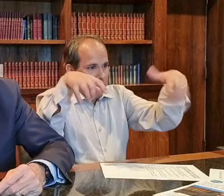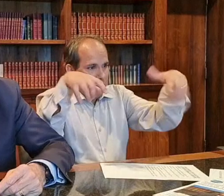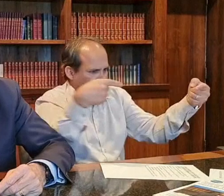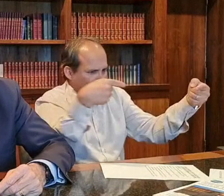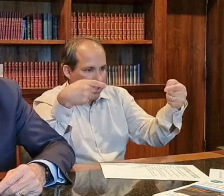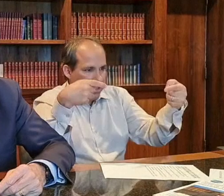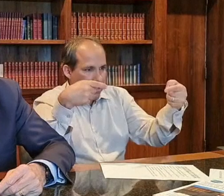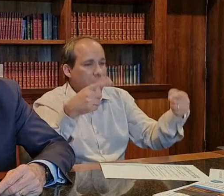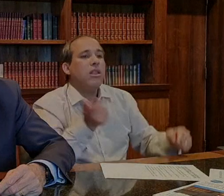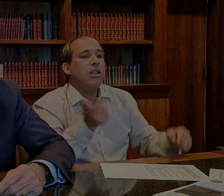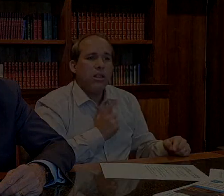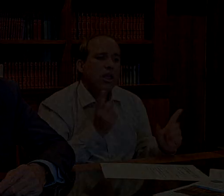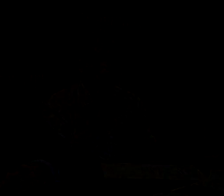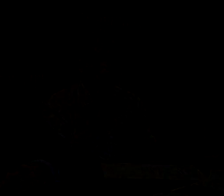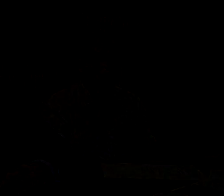é mês